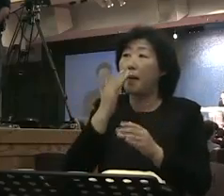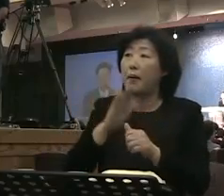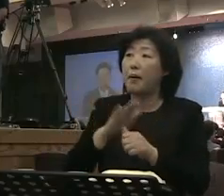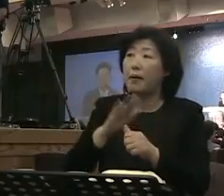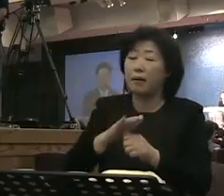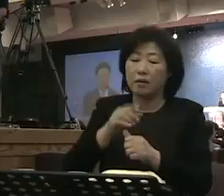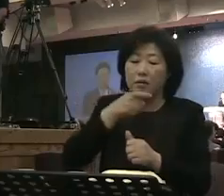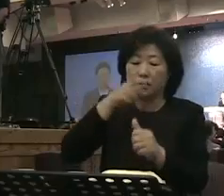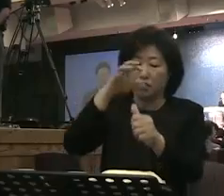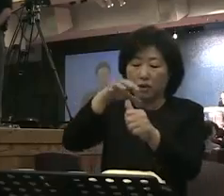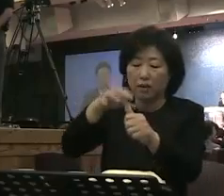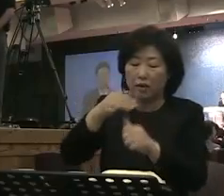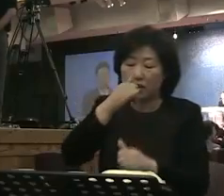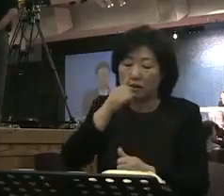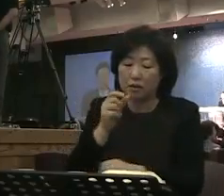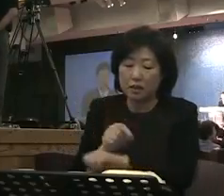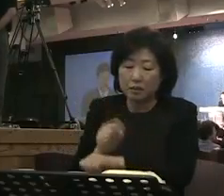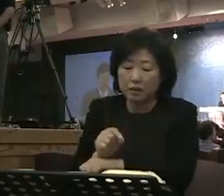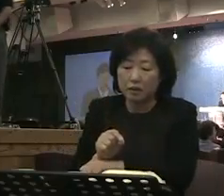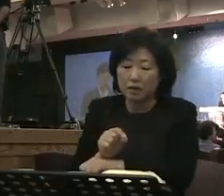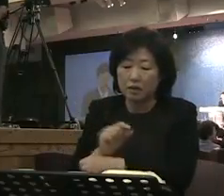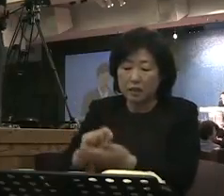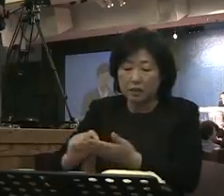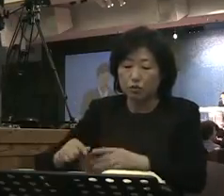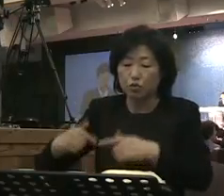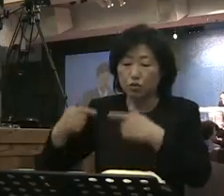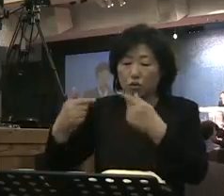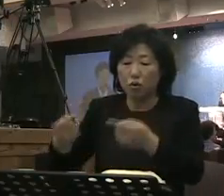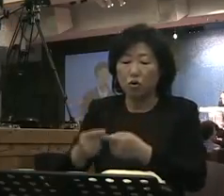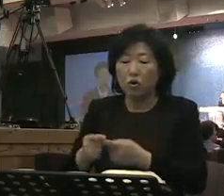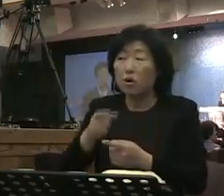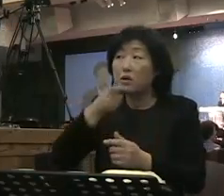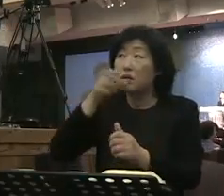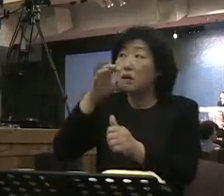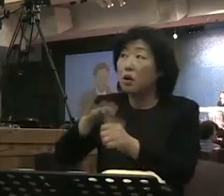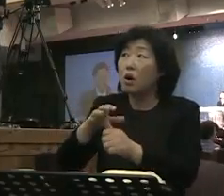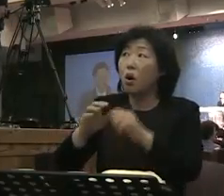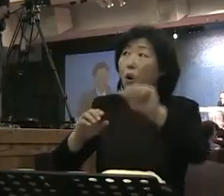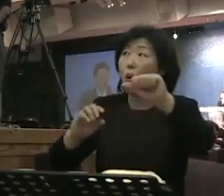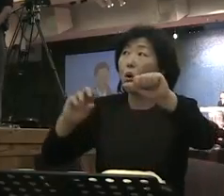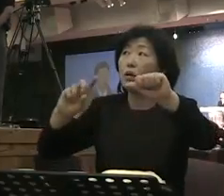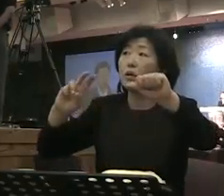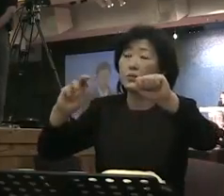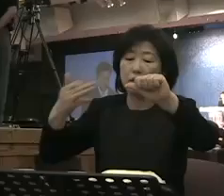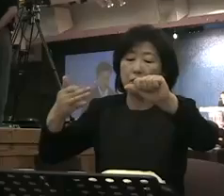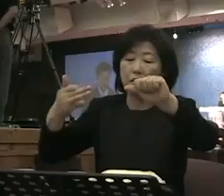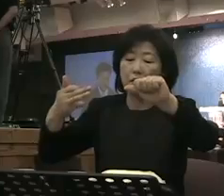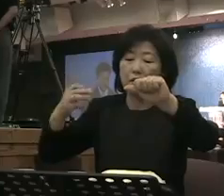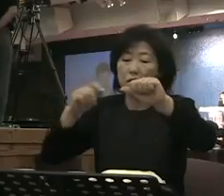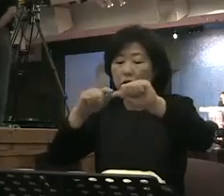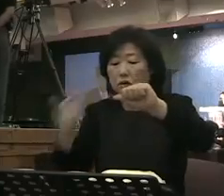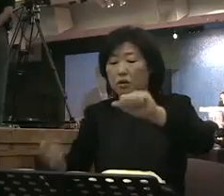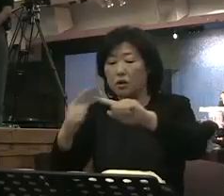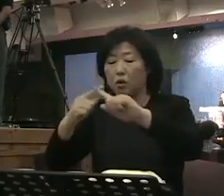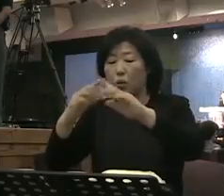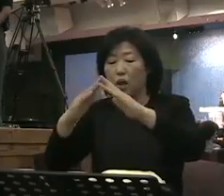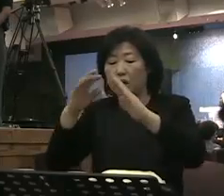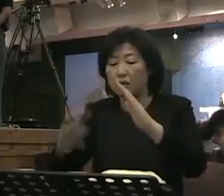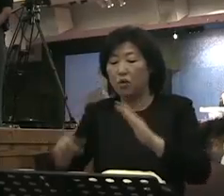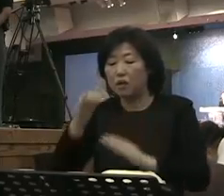원하시는 분들은 사무실에서 신청을 해주시고요. 세례 교육은 5월 13일 토요일 저녁에 교회에서